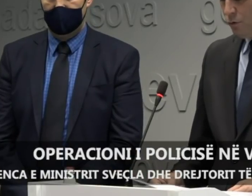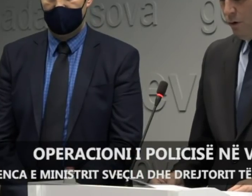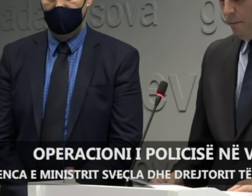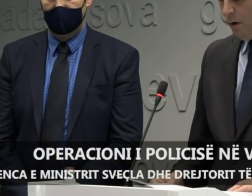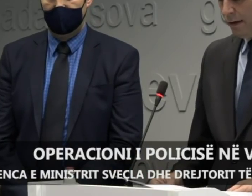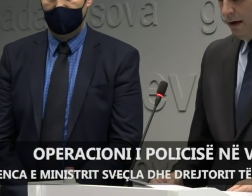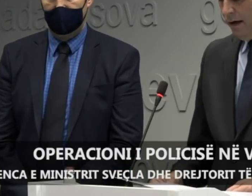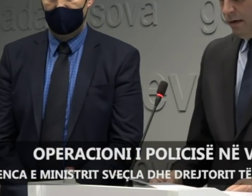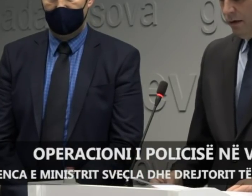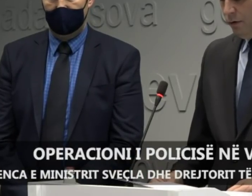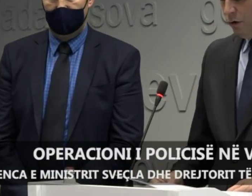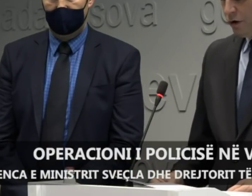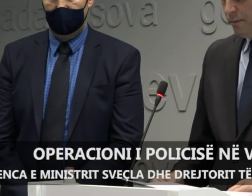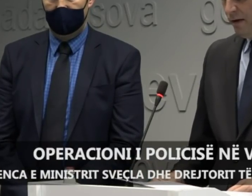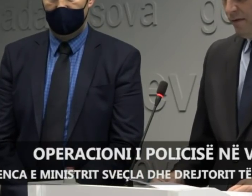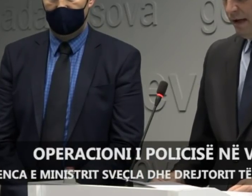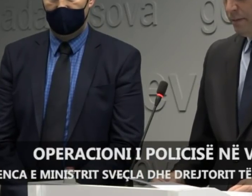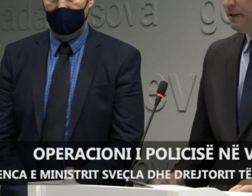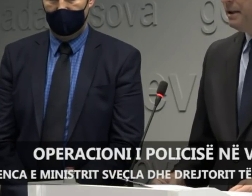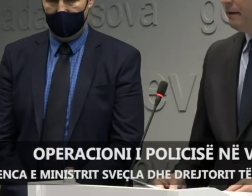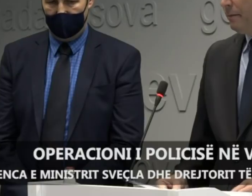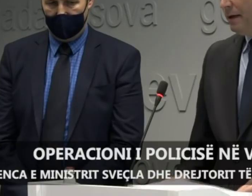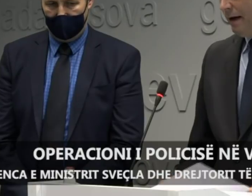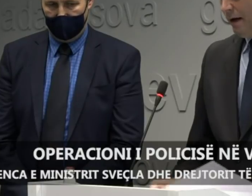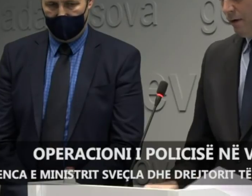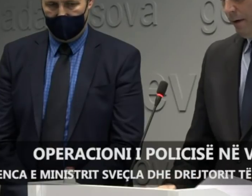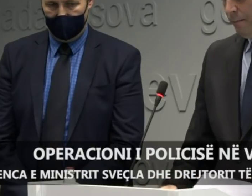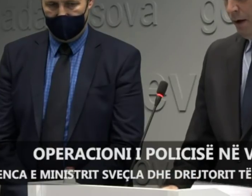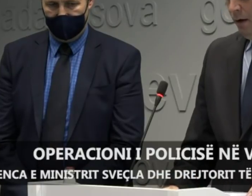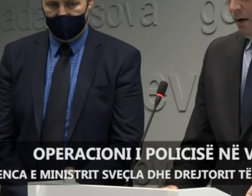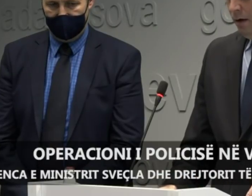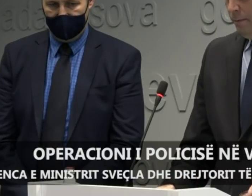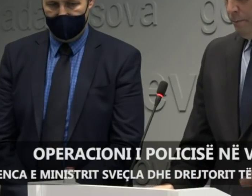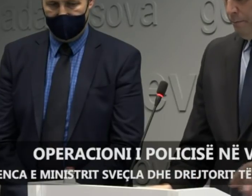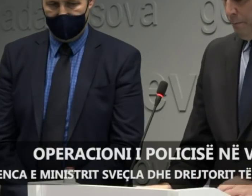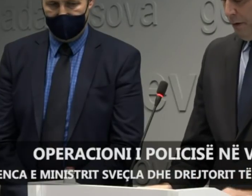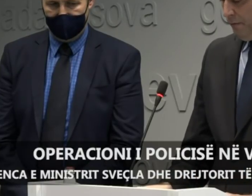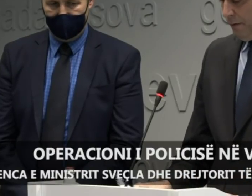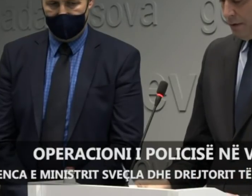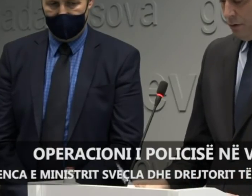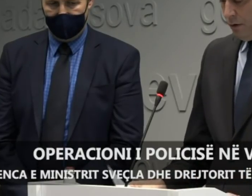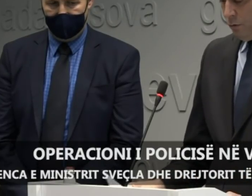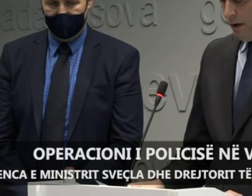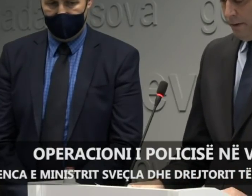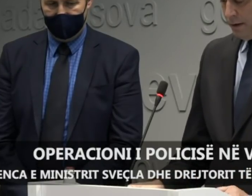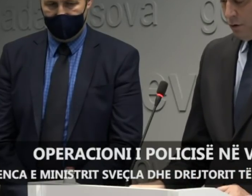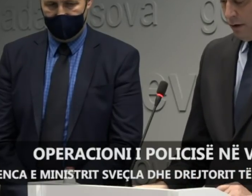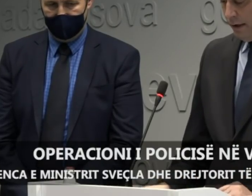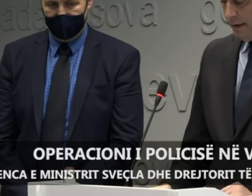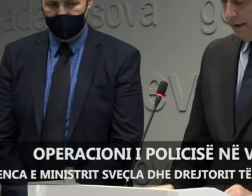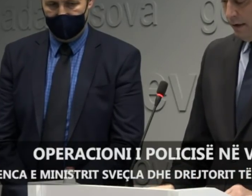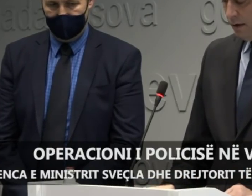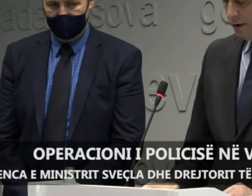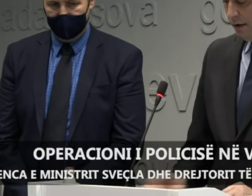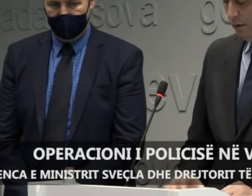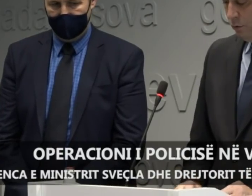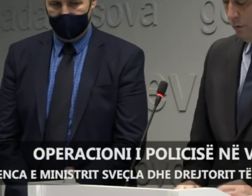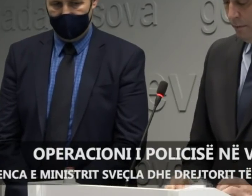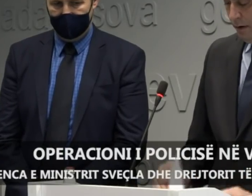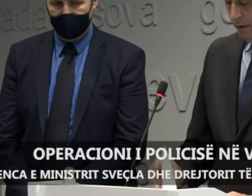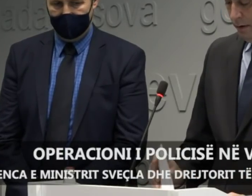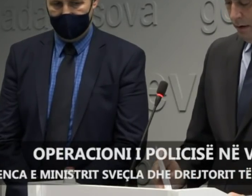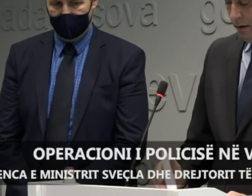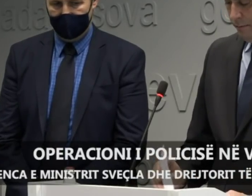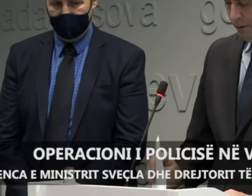konfiskuar mallra të ndryshme në vlerë prej qindra mijë eurove. Për informacionin tuaj, pjestori i cili është i